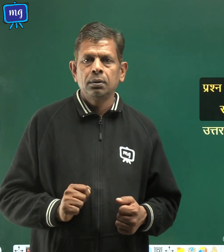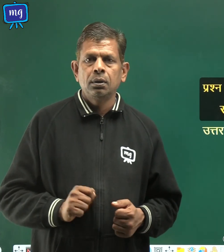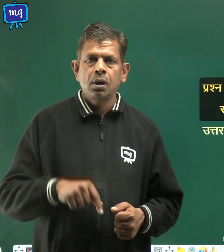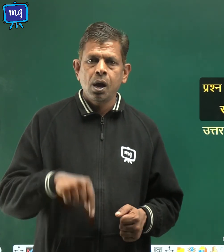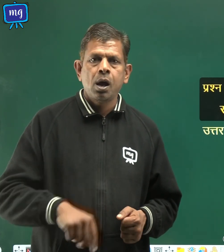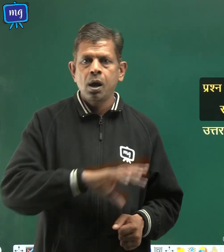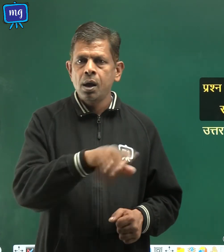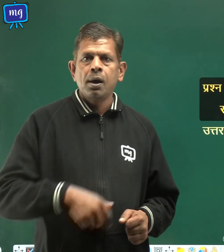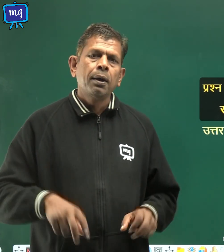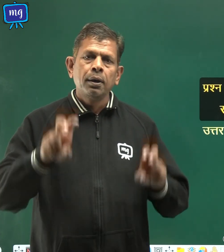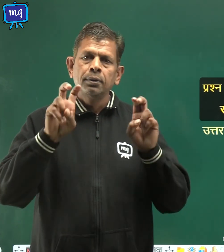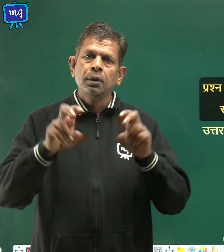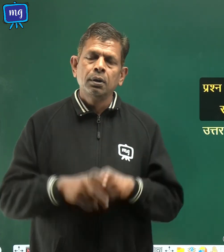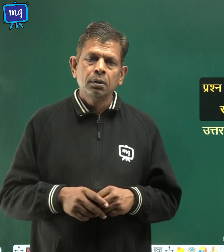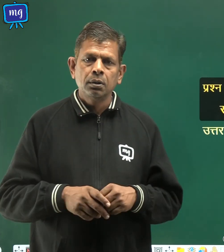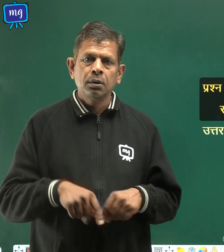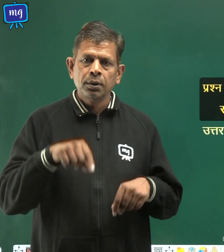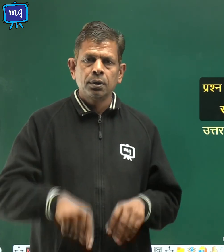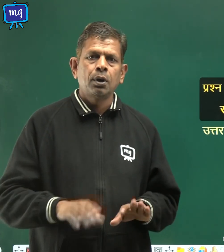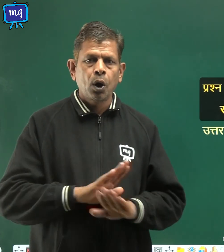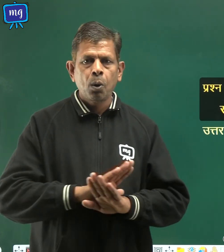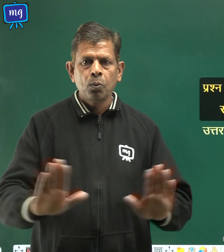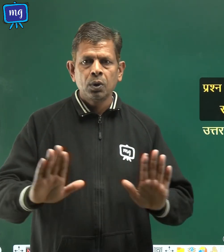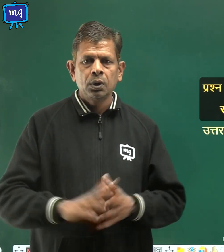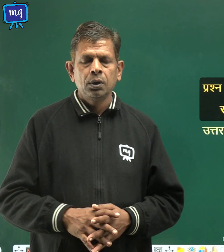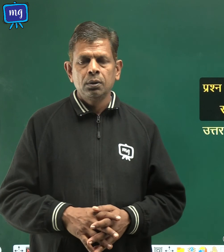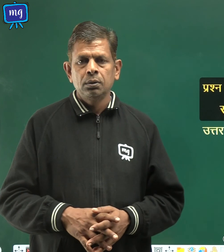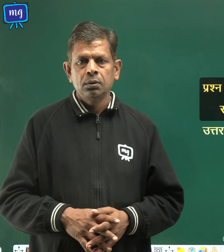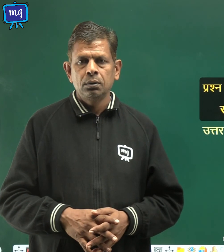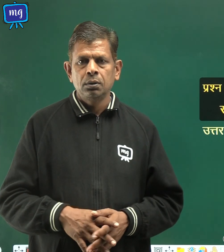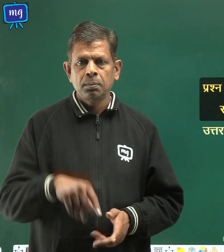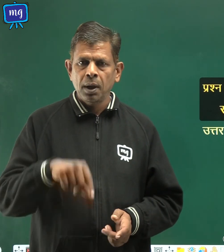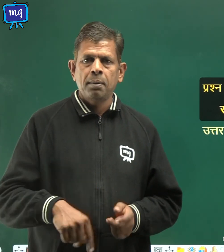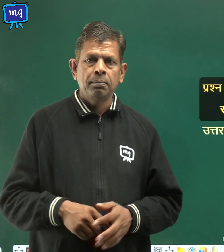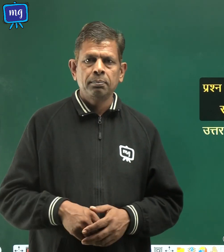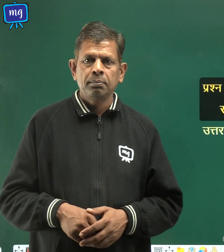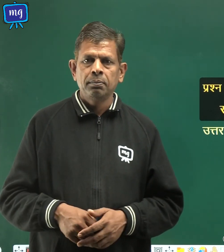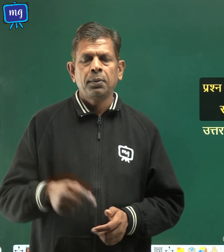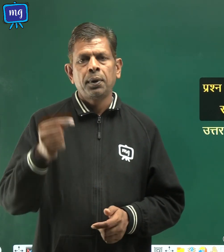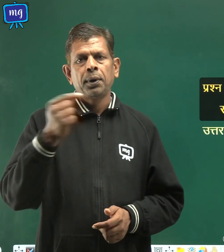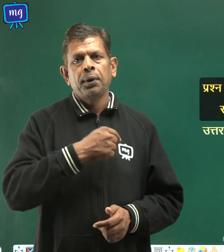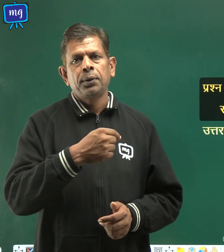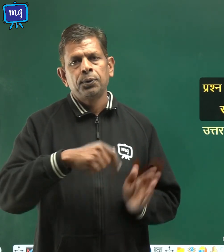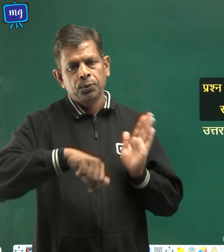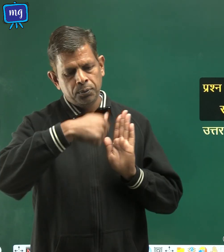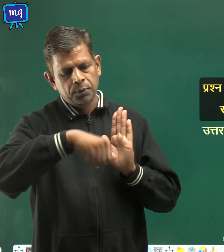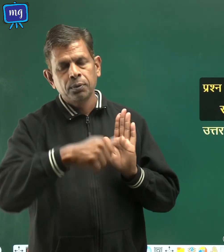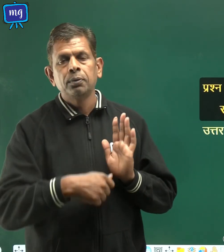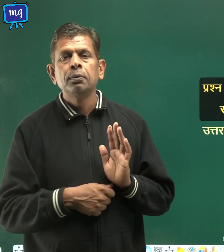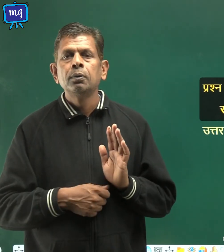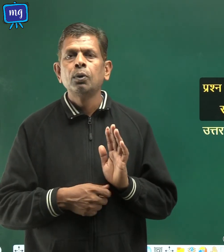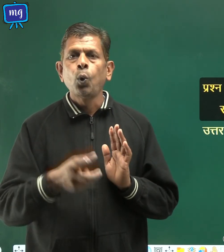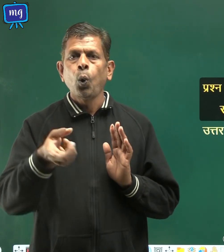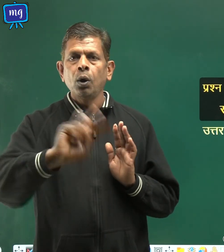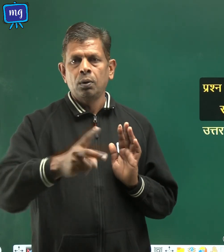अब हमने ये अध्याय यहाँ पूरा कर लिया है। अब आप इस वीडियो को